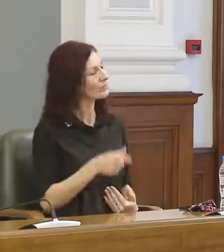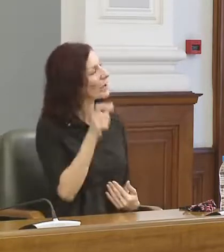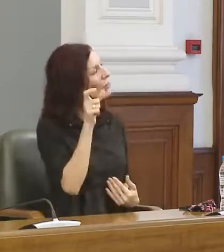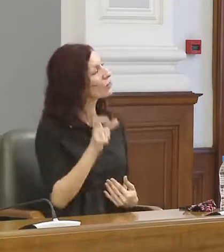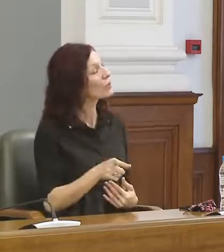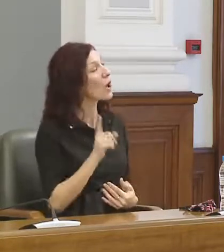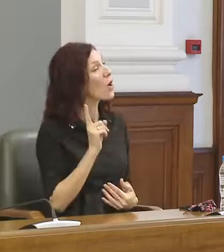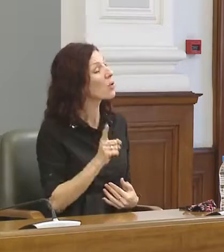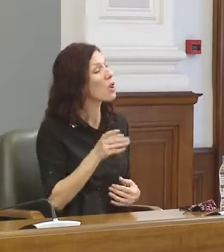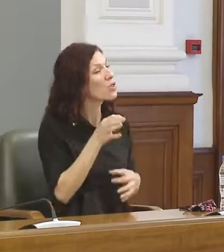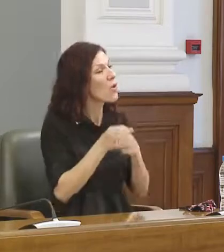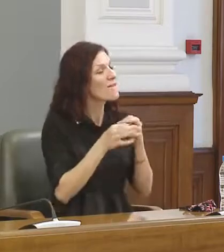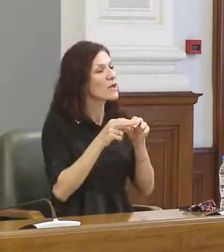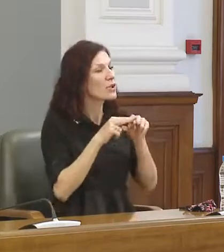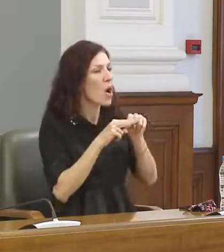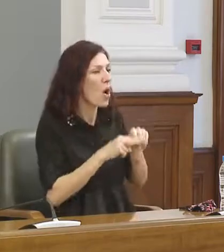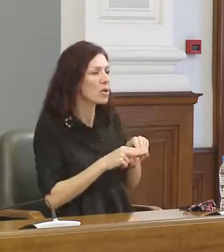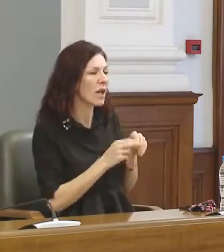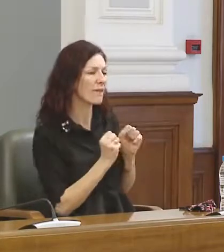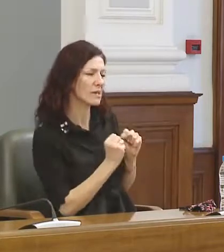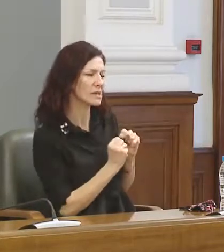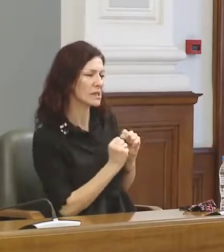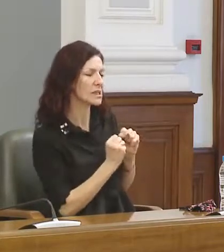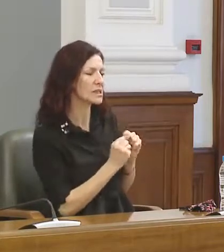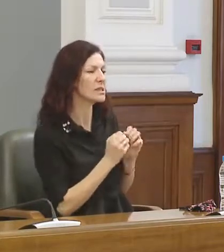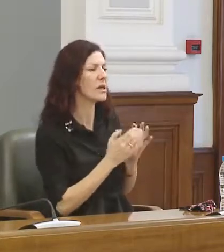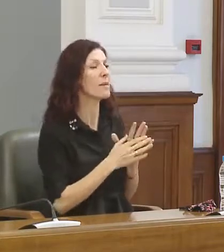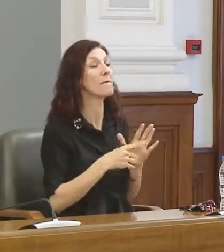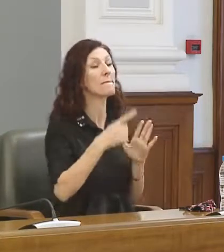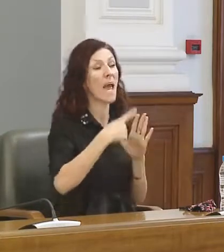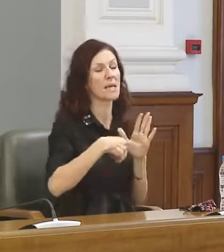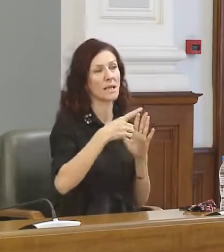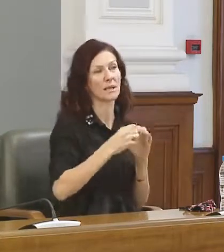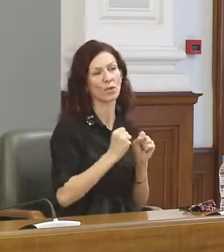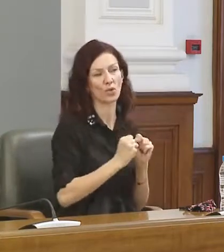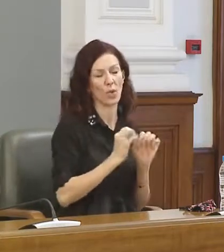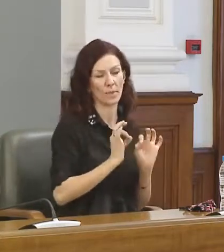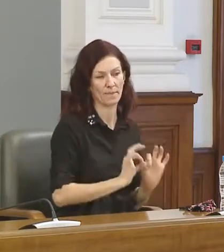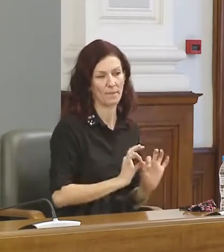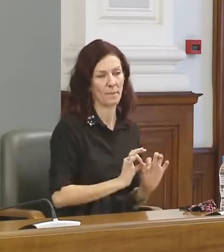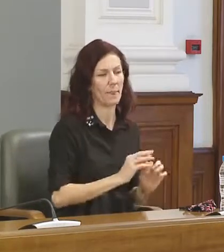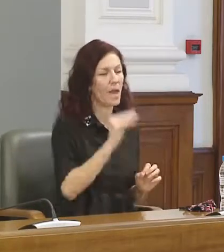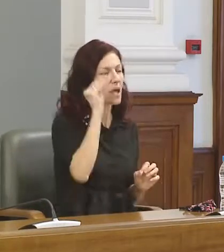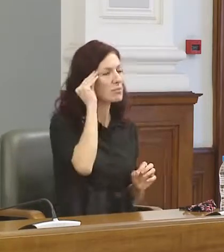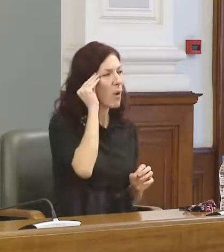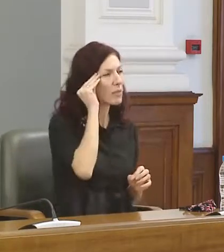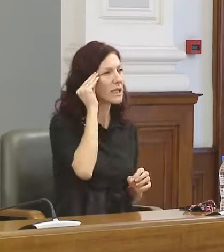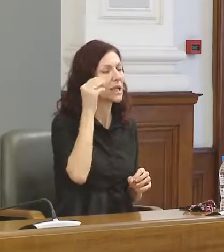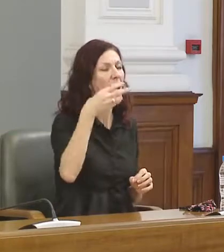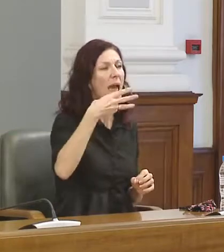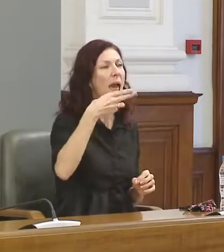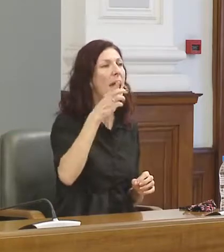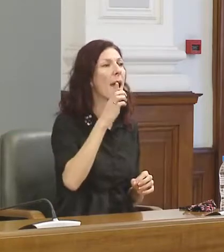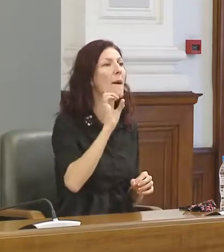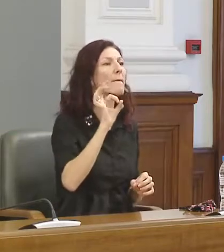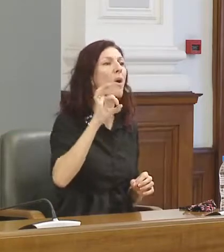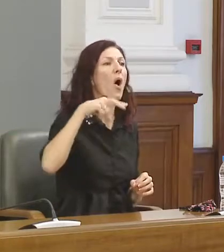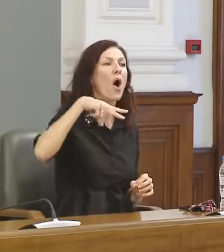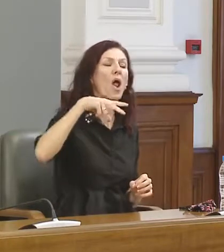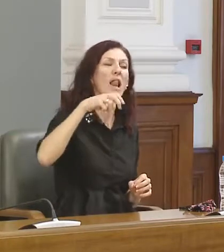които вируса остава месеци след прекарване на заболяването. Спомняте си еболата при